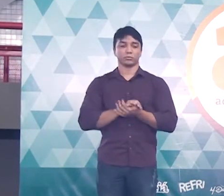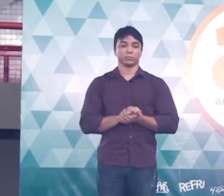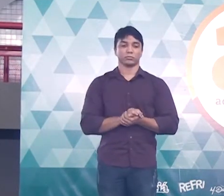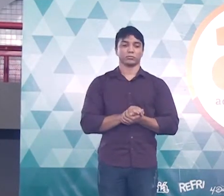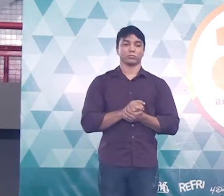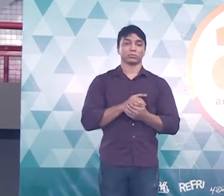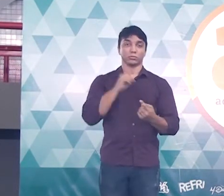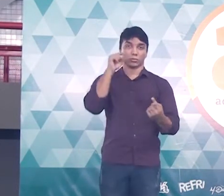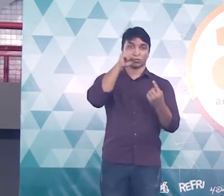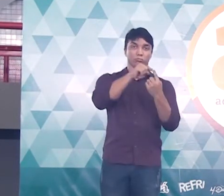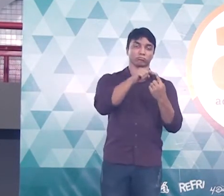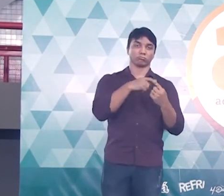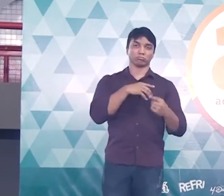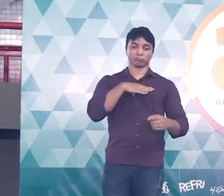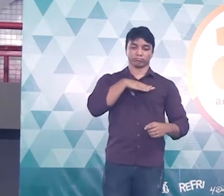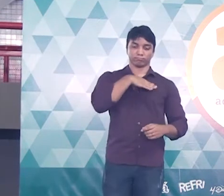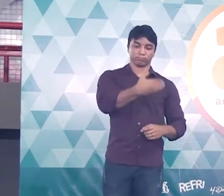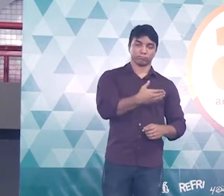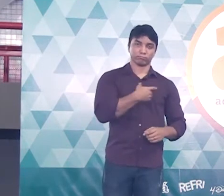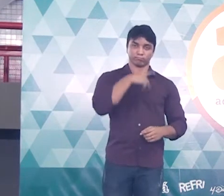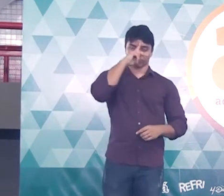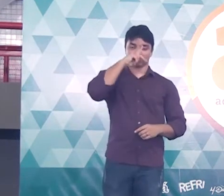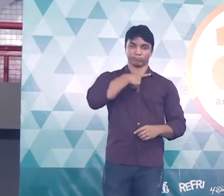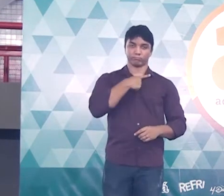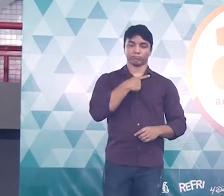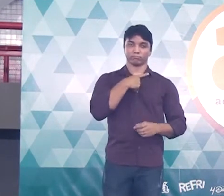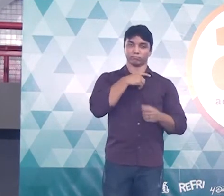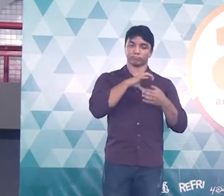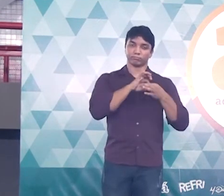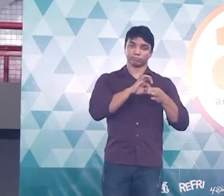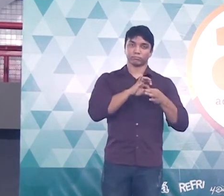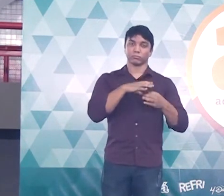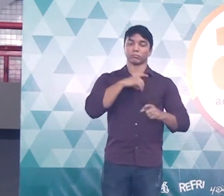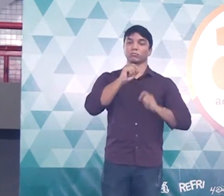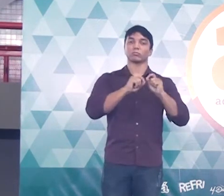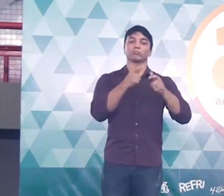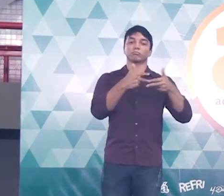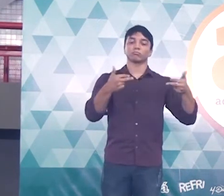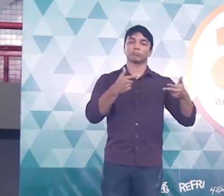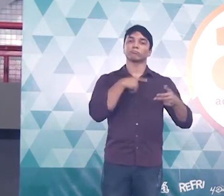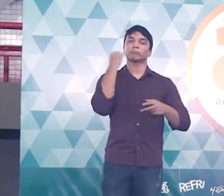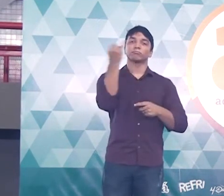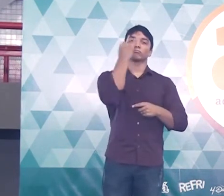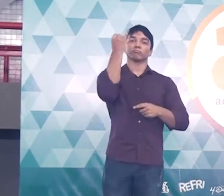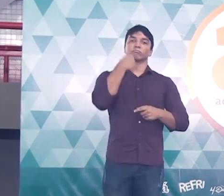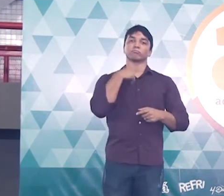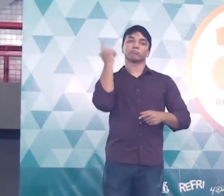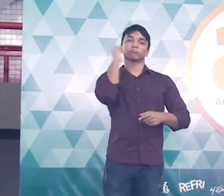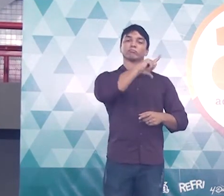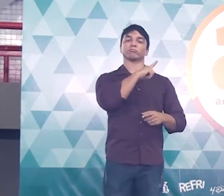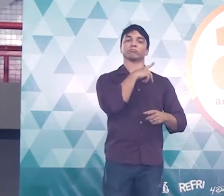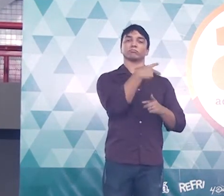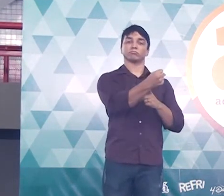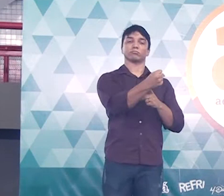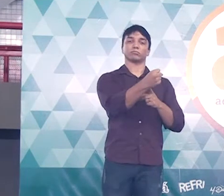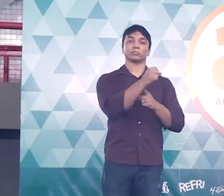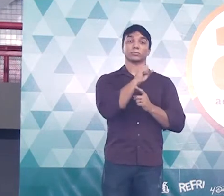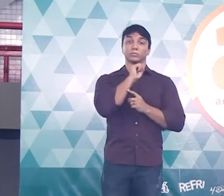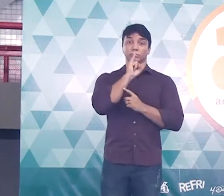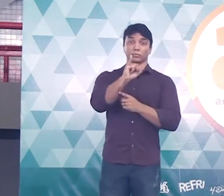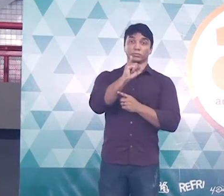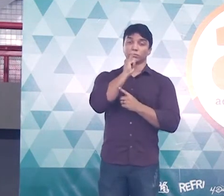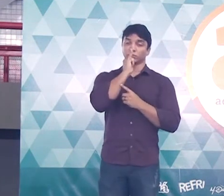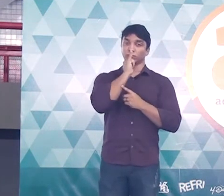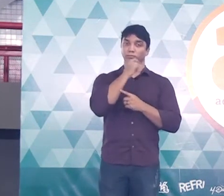Determinação, coragem e autoconfiança são fatores decisivos para o sucesso. Se